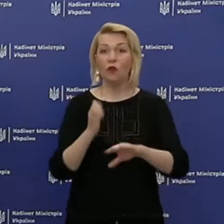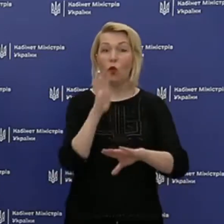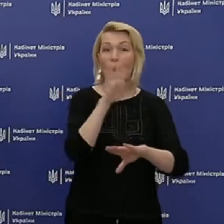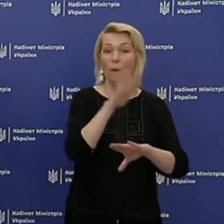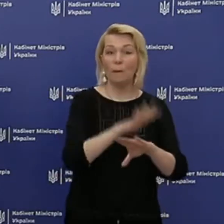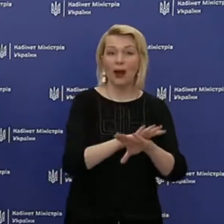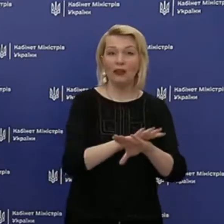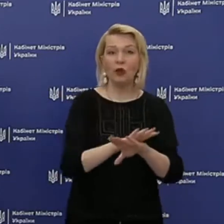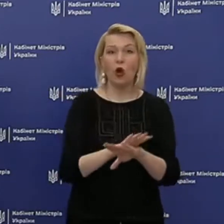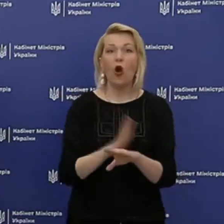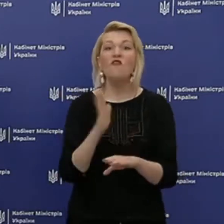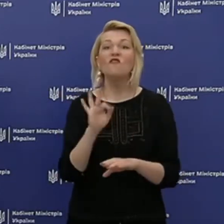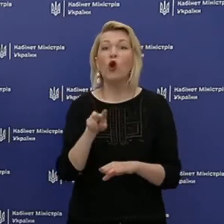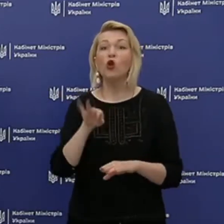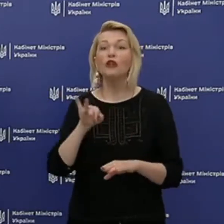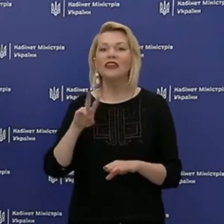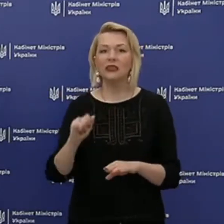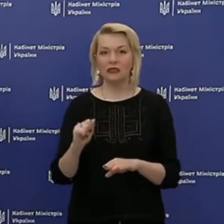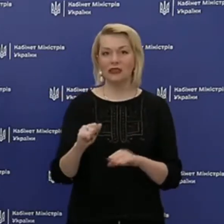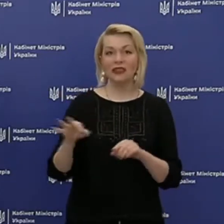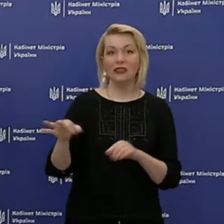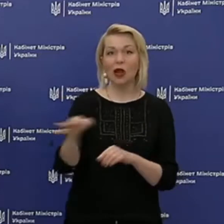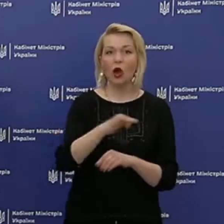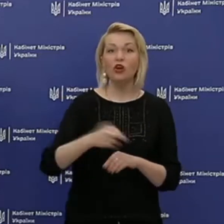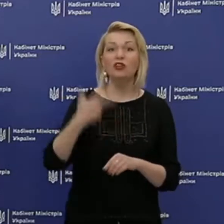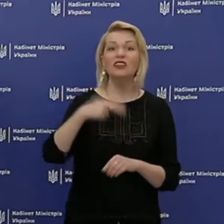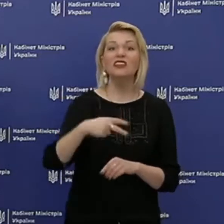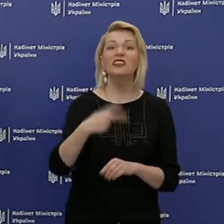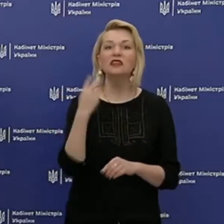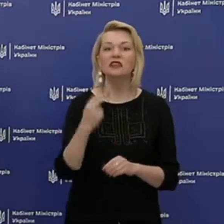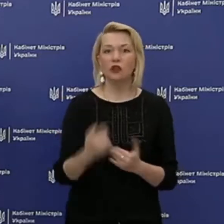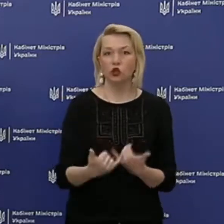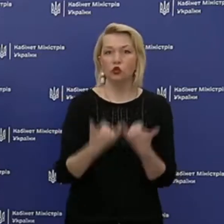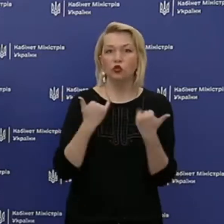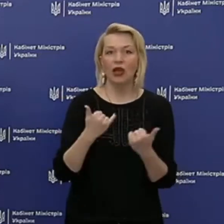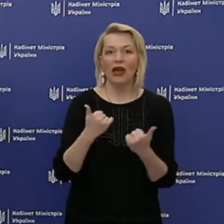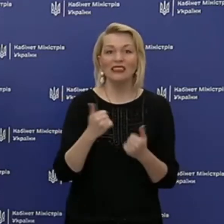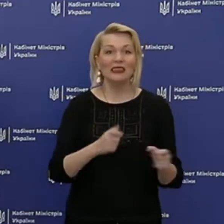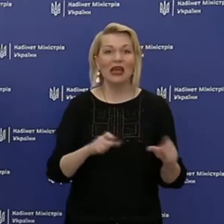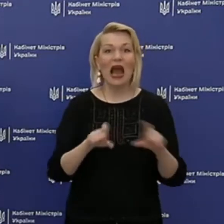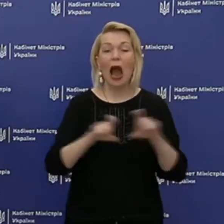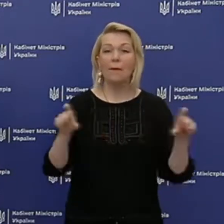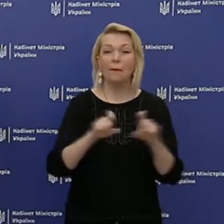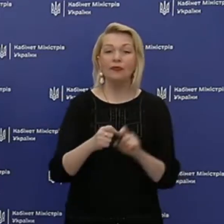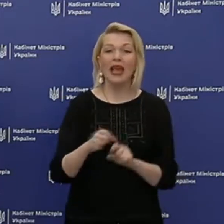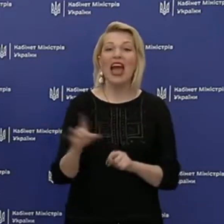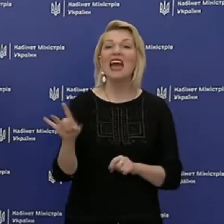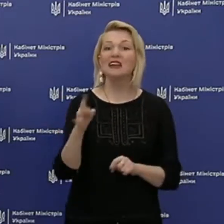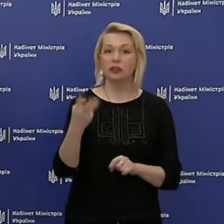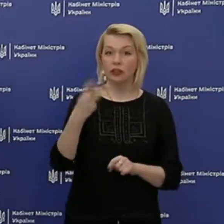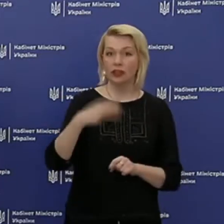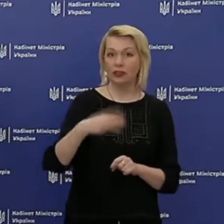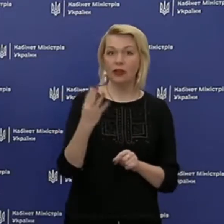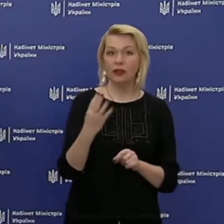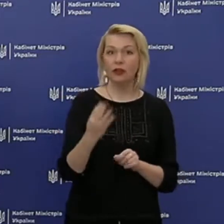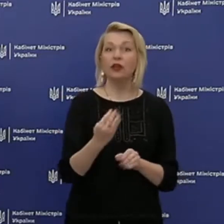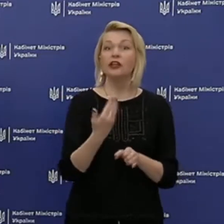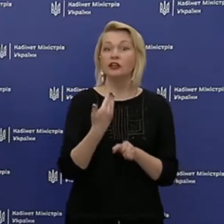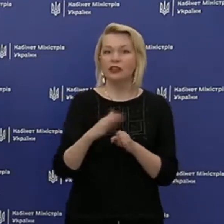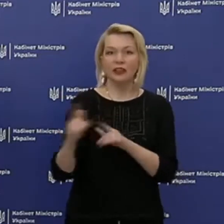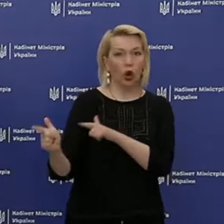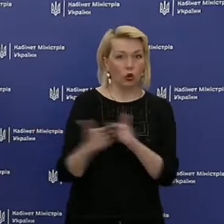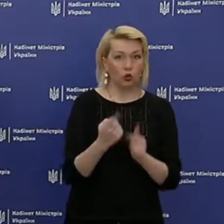у Волинській області має бути побудовано 32 сучасних амбулаторії, у Рівненській – 34. Частина вже готові